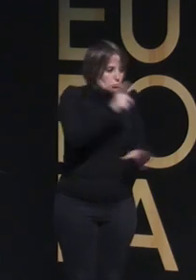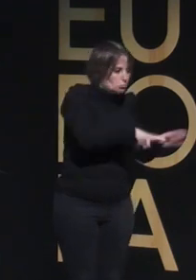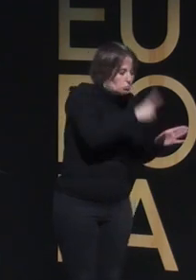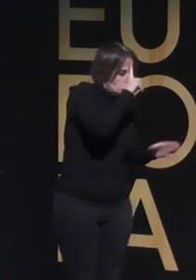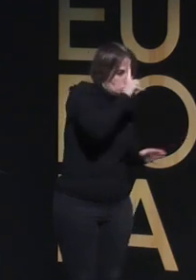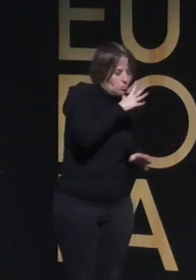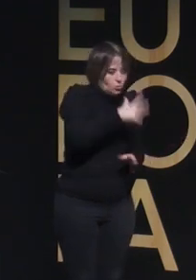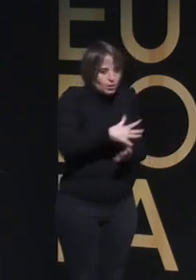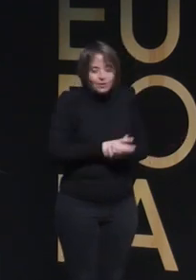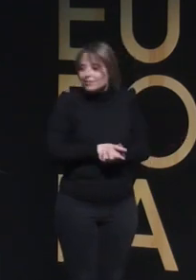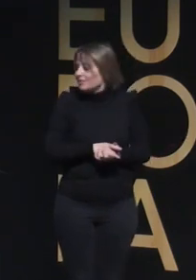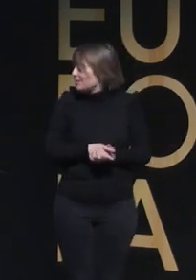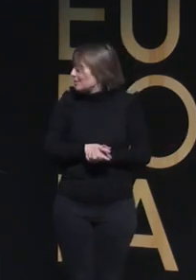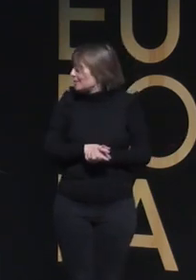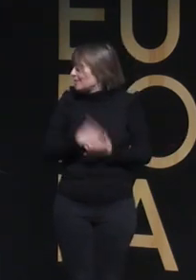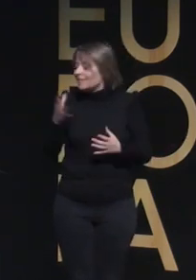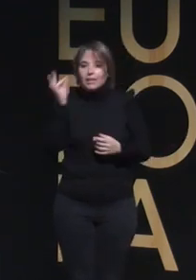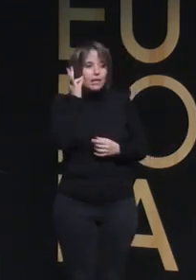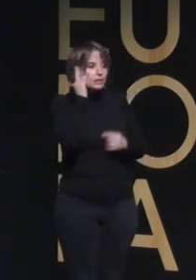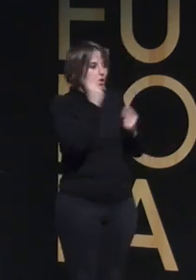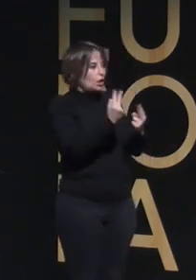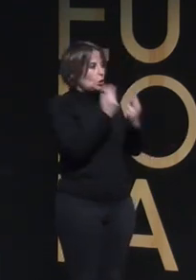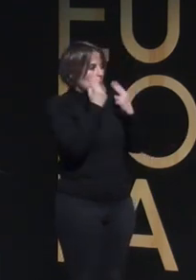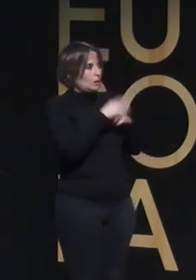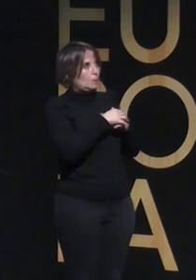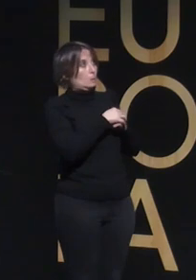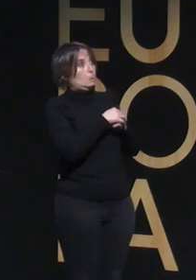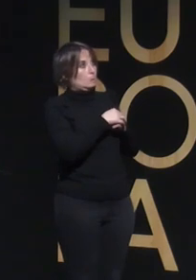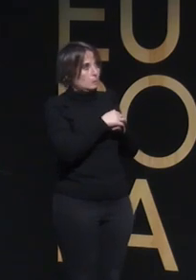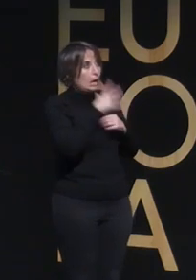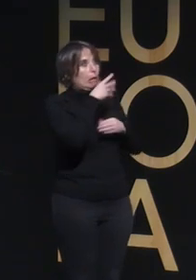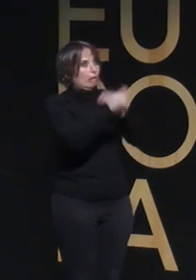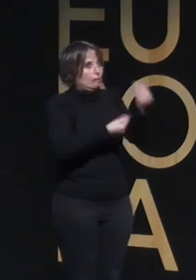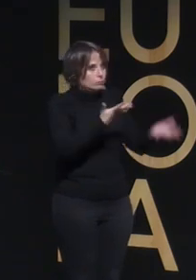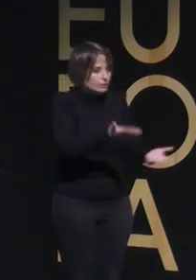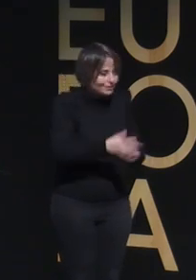aquí. ¿No? Y la chavala nos miraba como... Y nosotros decimos, ahora entendemos qué hace aquí.